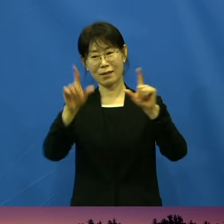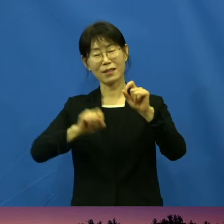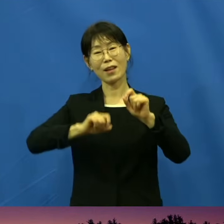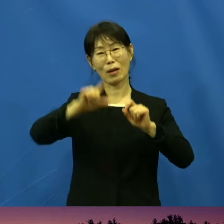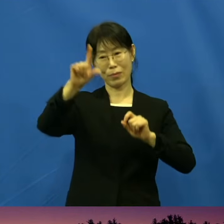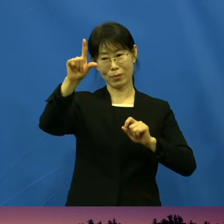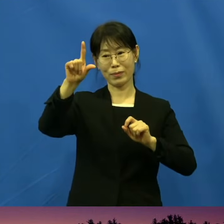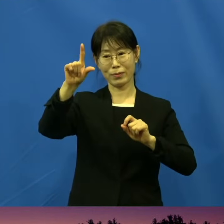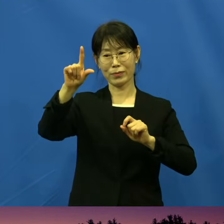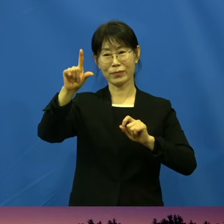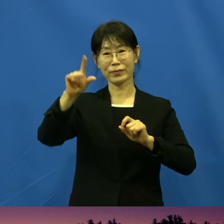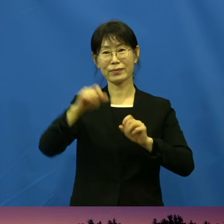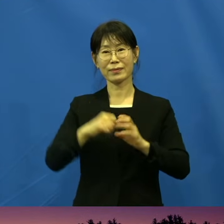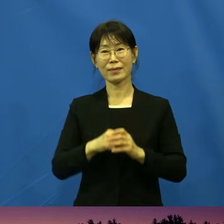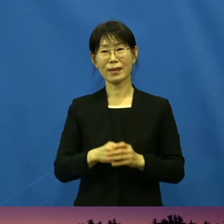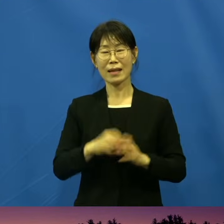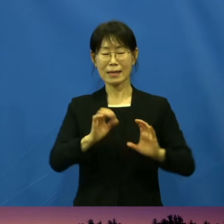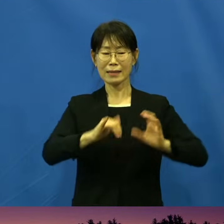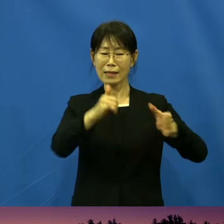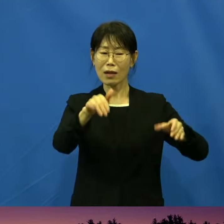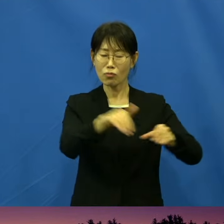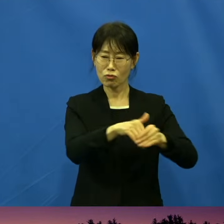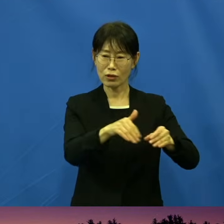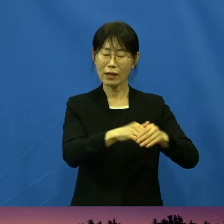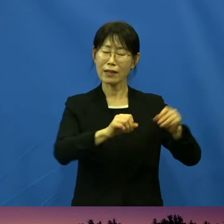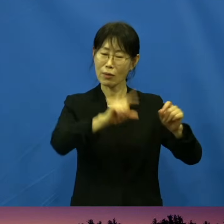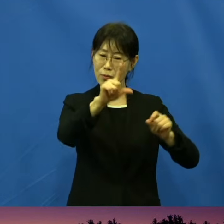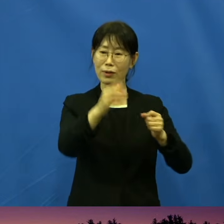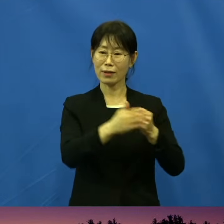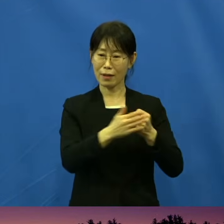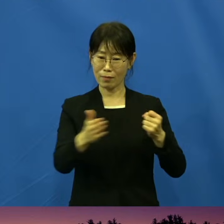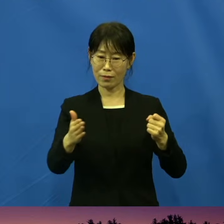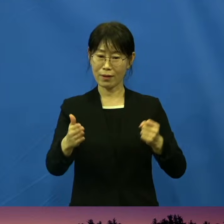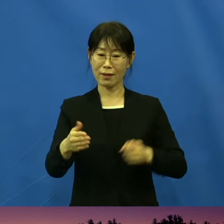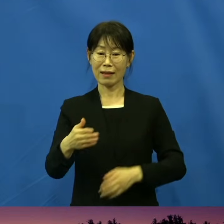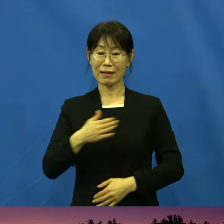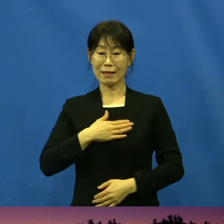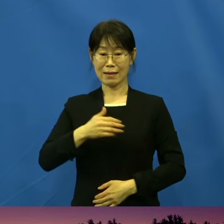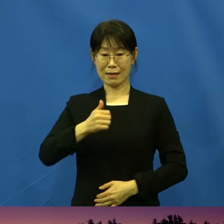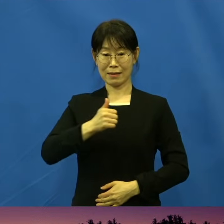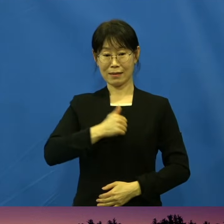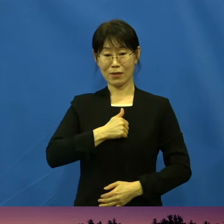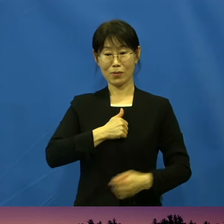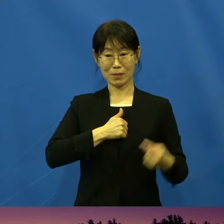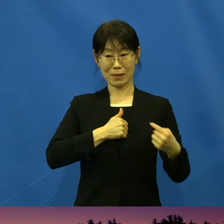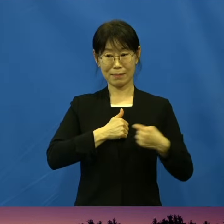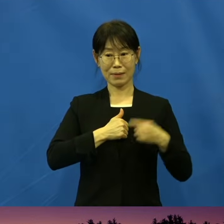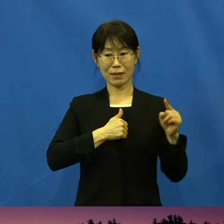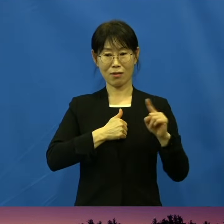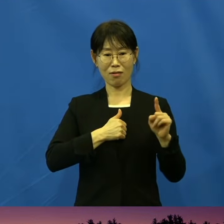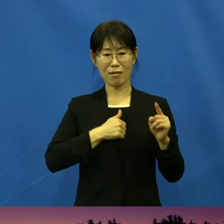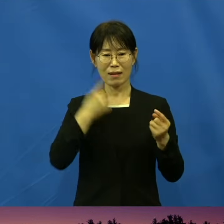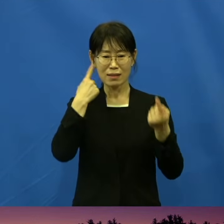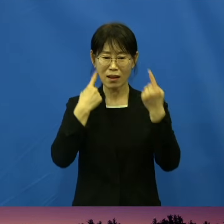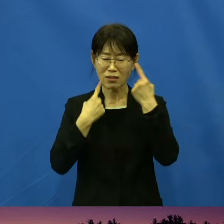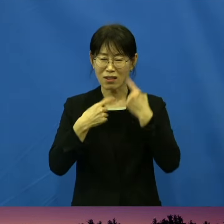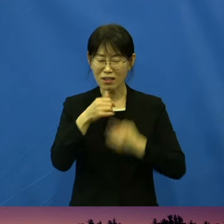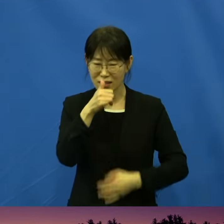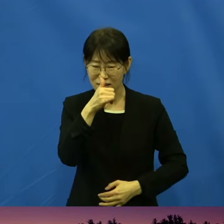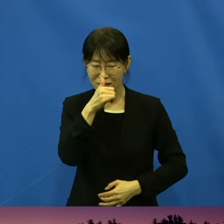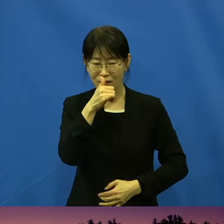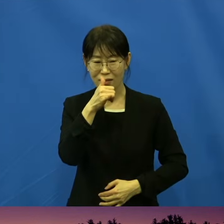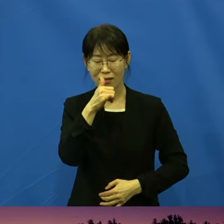성취하게 해주는 이런 문화 안에 들어갈 때 이 자존심을 조금이라도 침해를 받으면